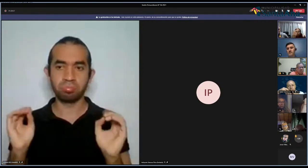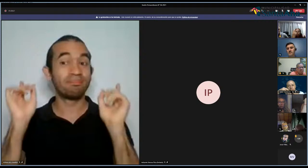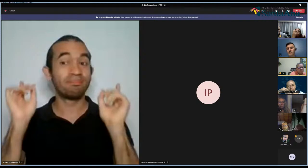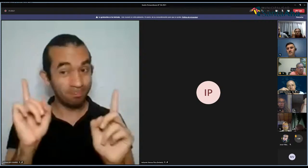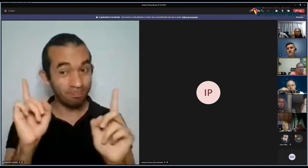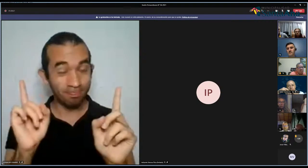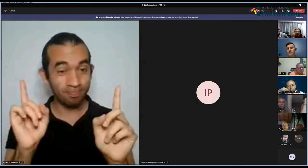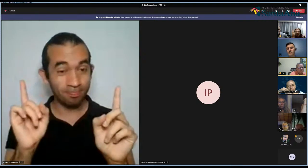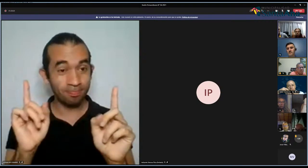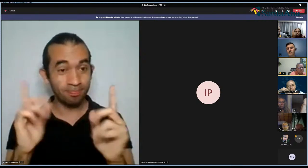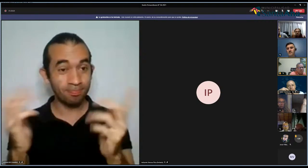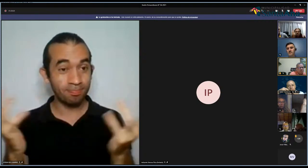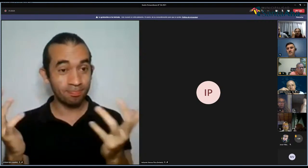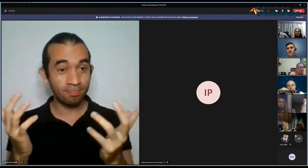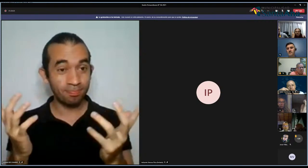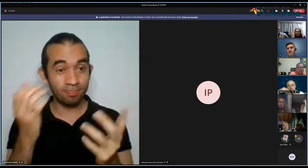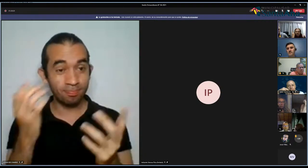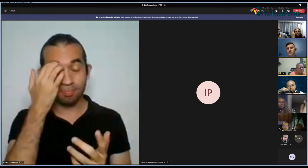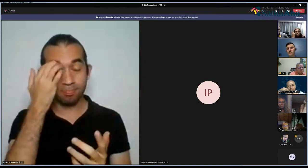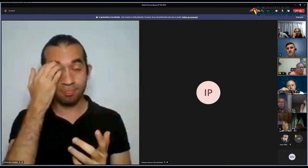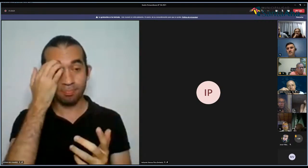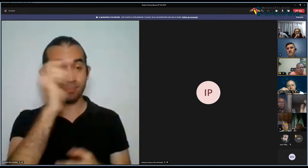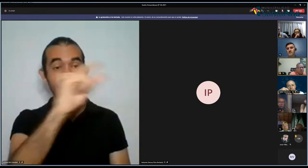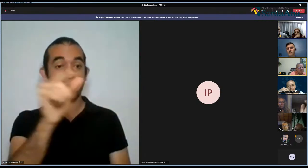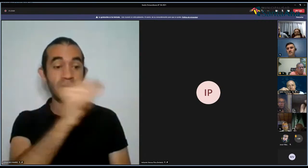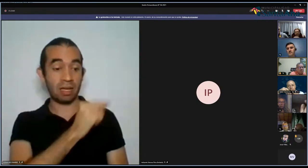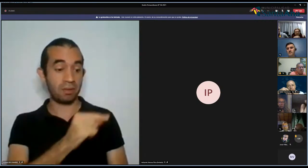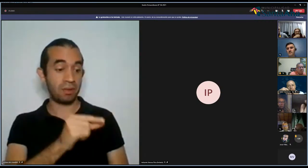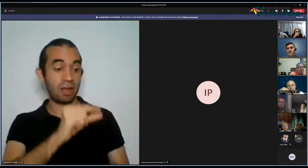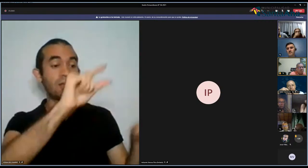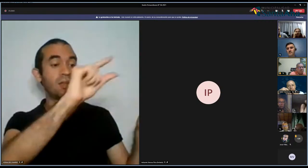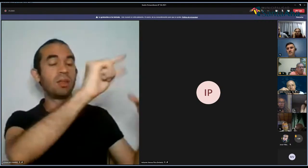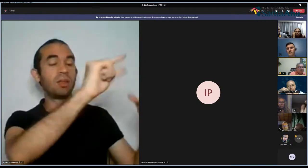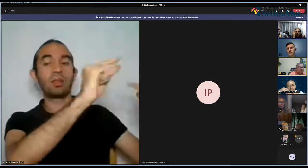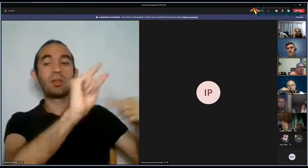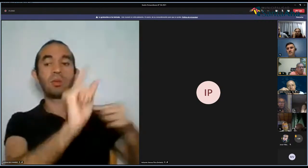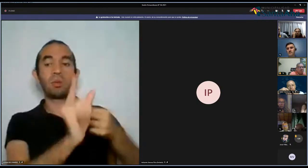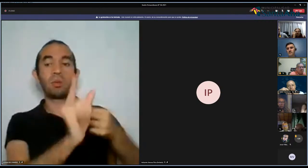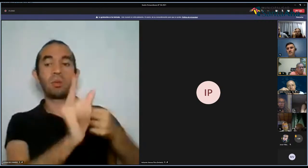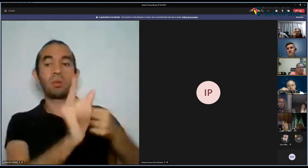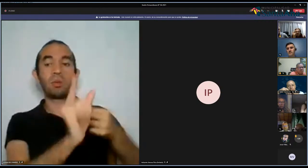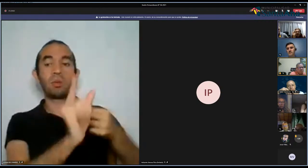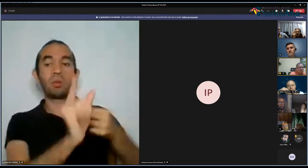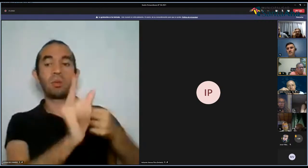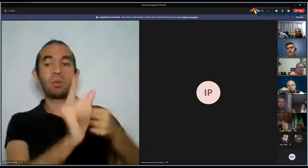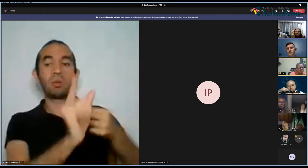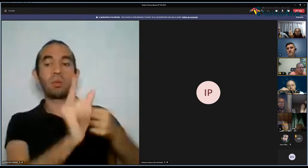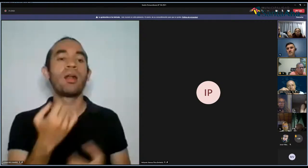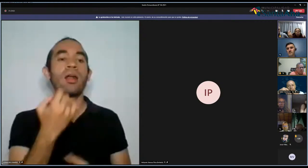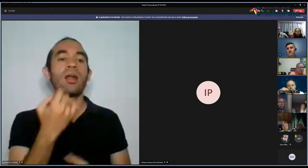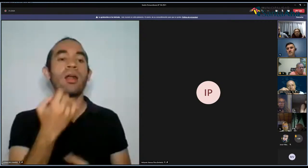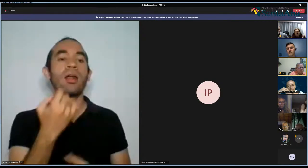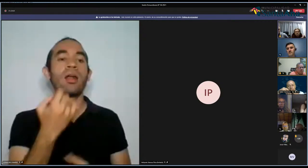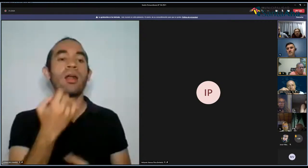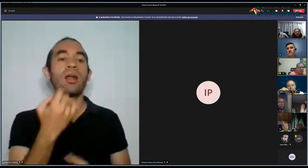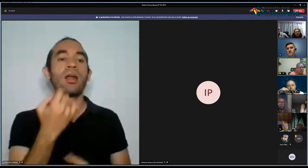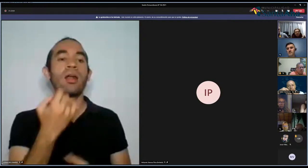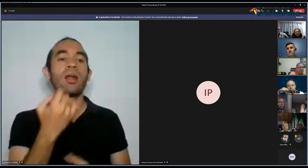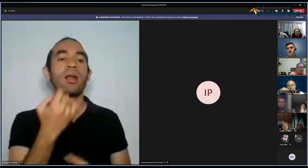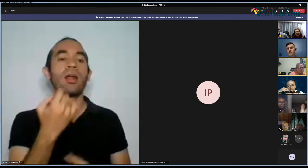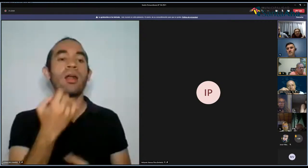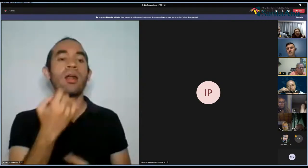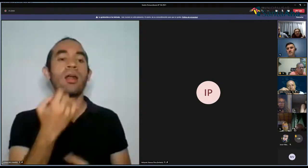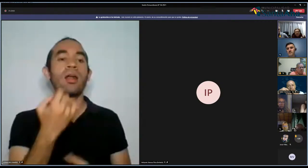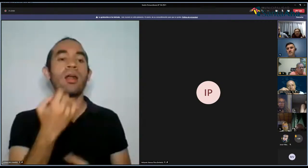la unión de esas dos quebradas en la montaña está bajando el caudal de dosquebradas por mi propiedad